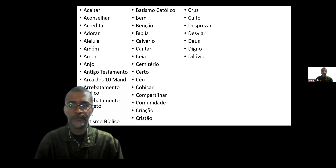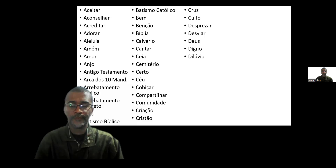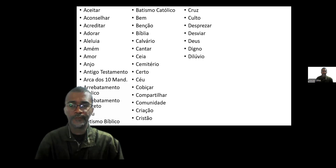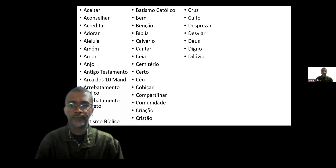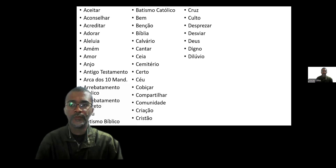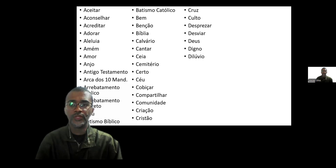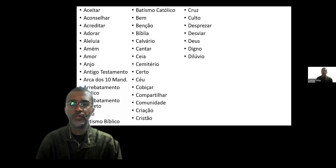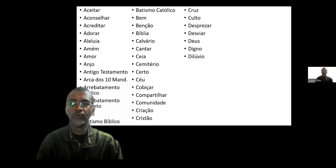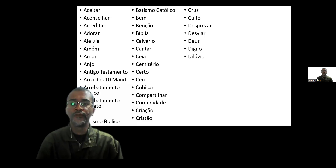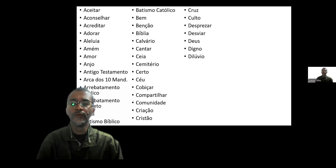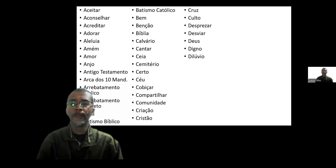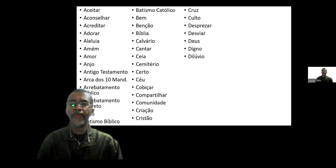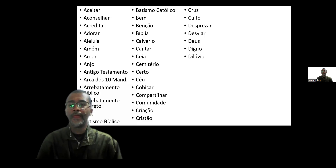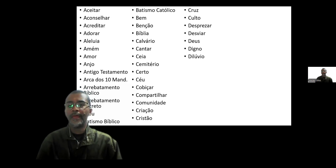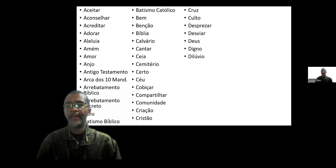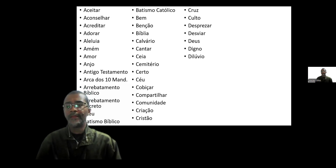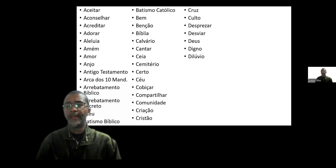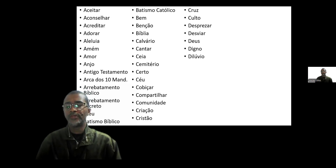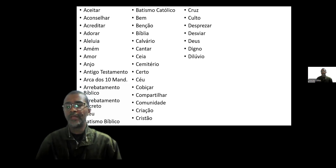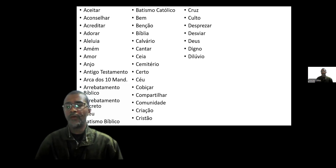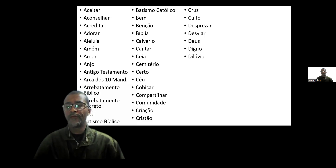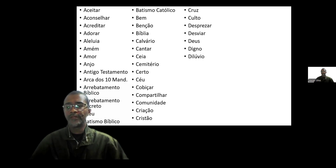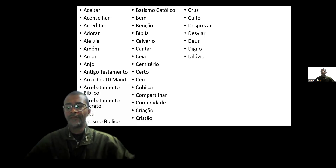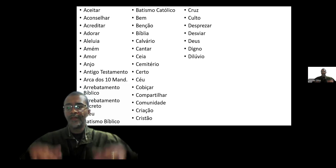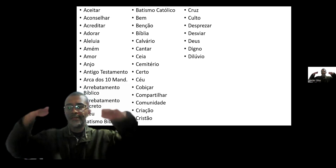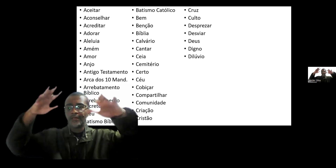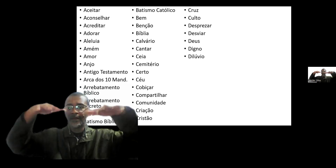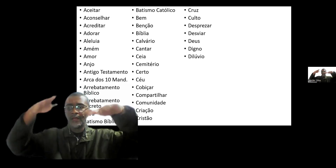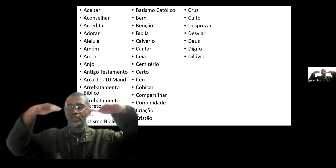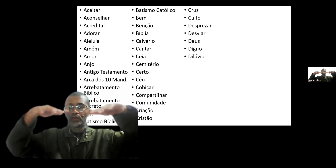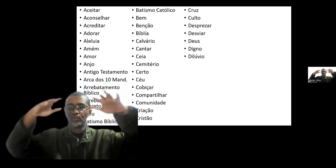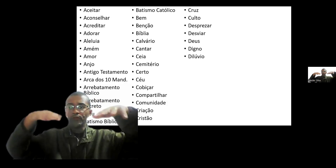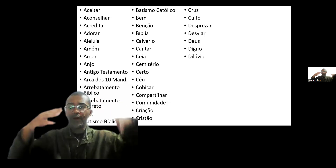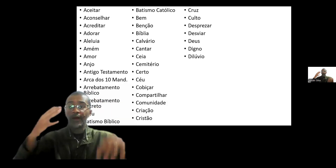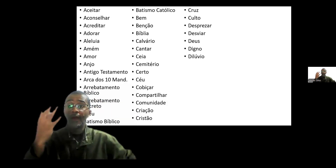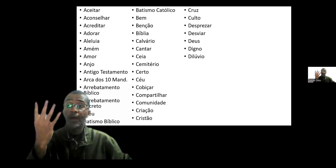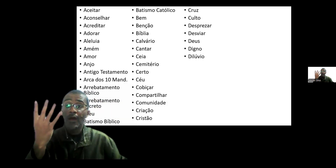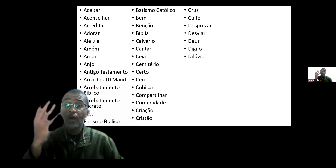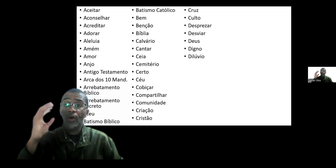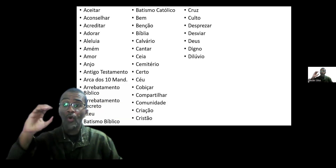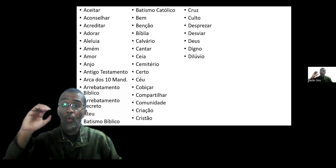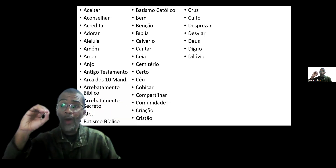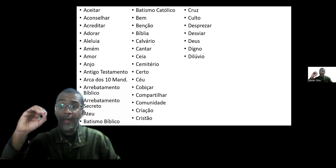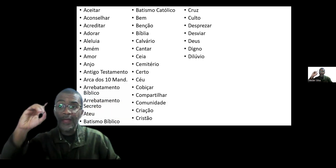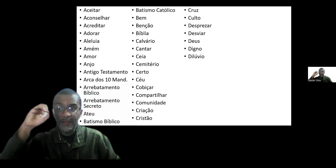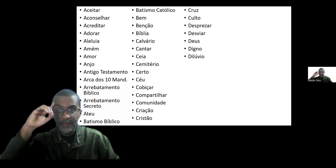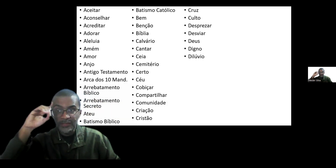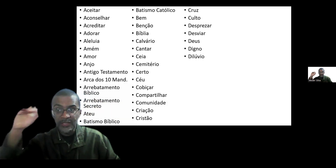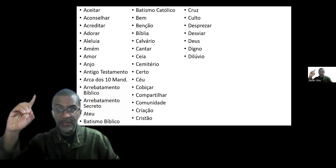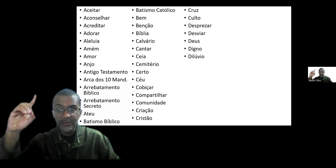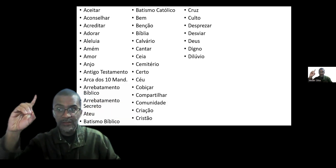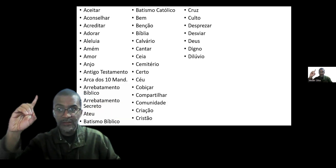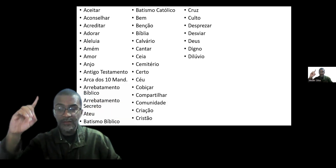Dilúvio, dilúvio, ele tem o sinal que você vai dizer chuva